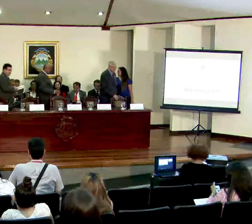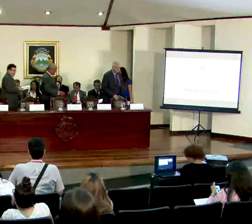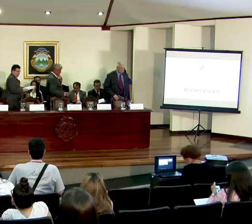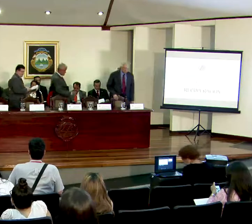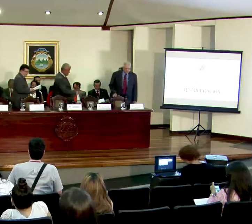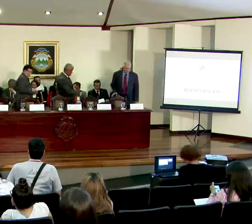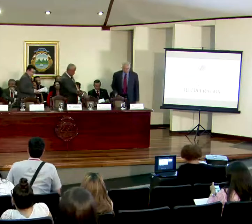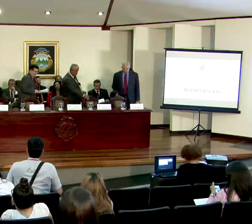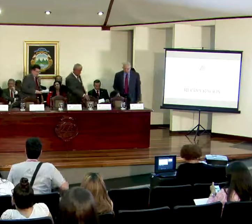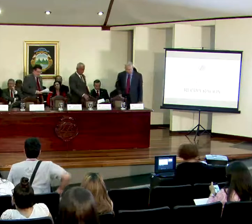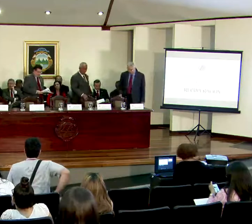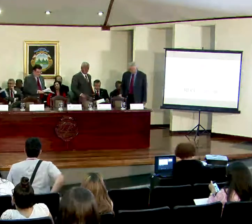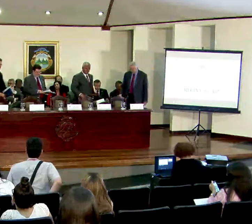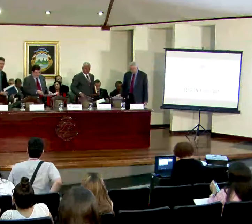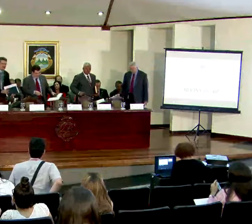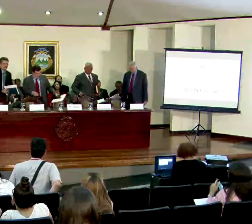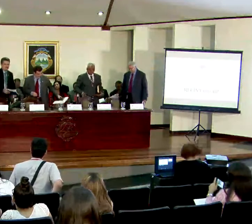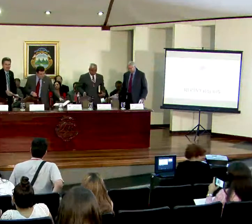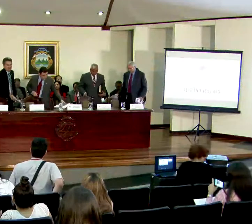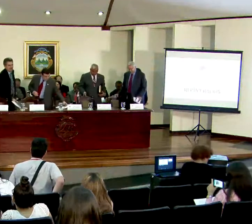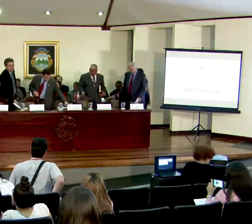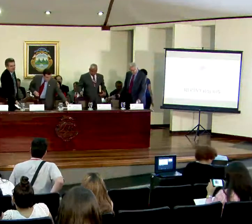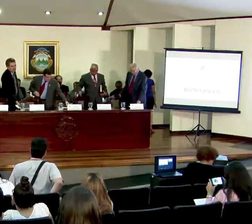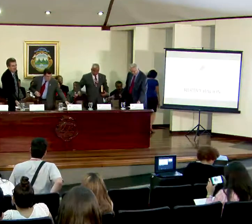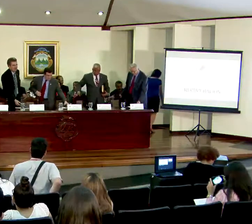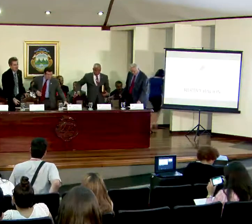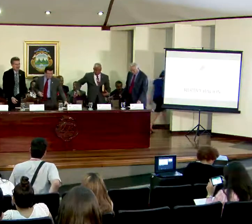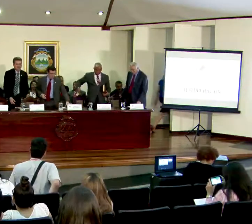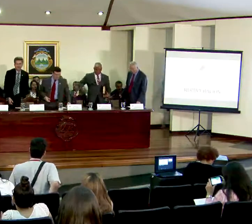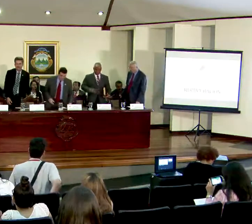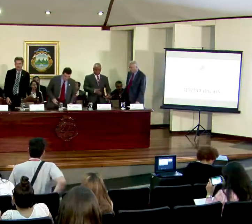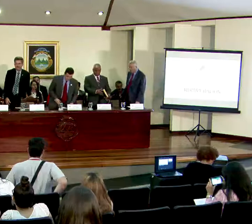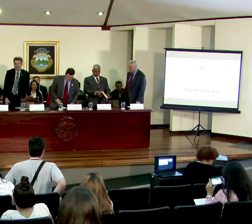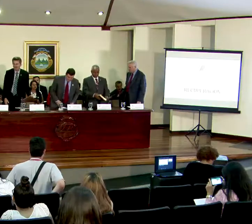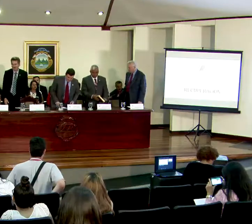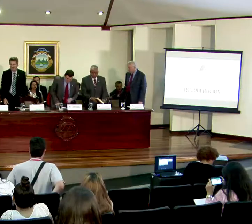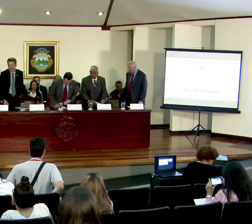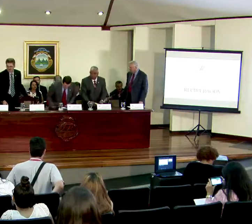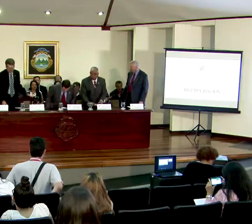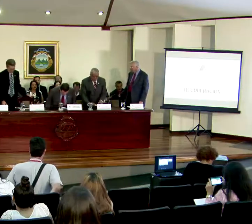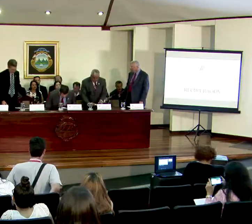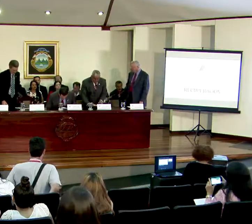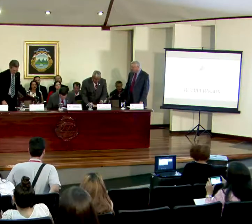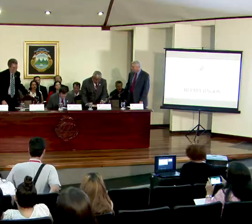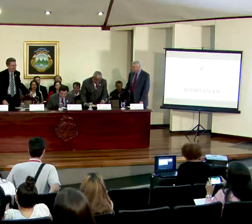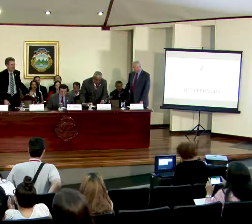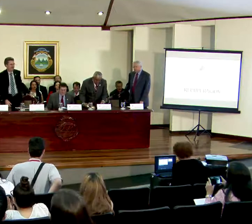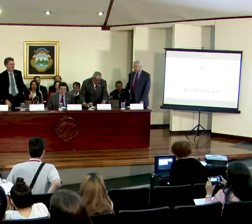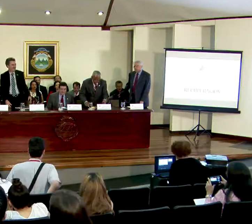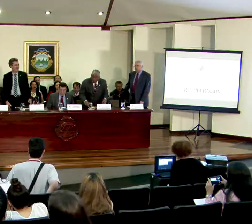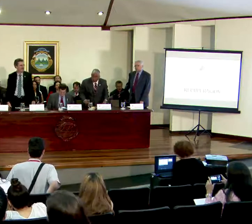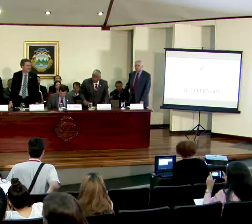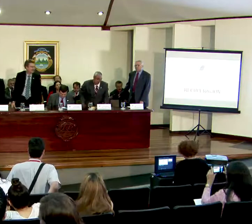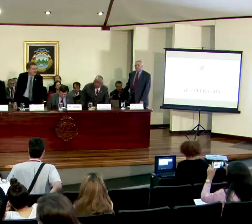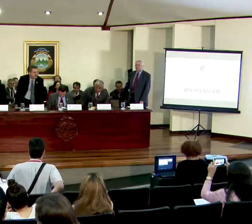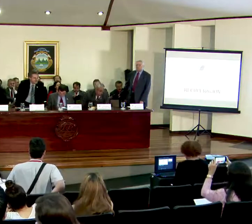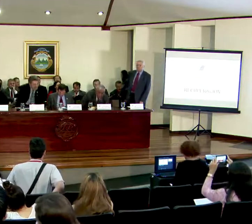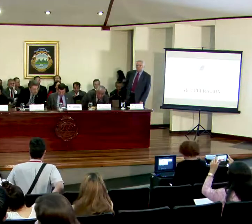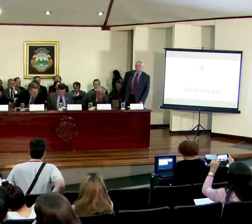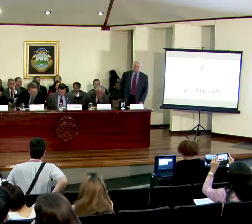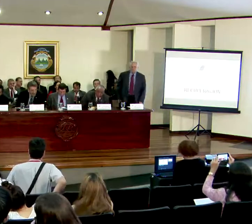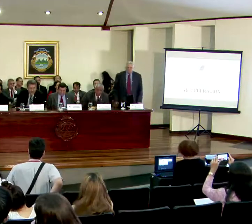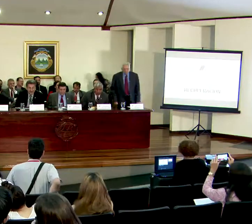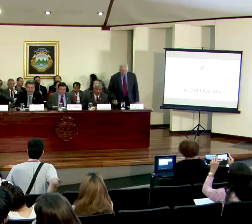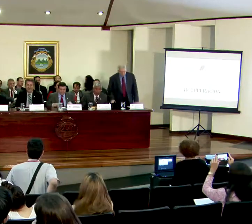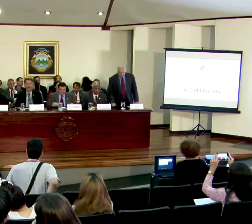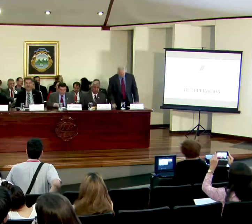dará detalles y atenderá sus consultas sobre Impulso Costa Rica, un conjunto de medidas concretas para acelerar la economía